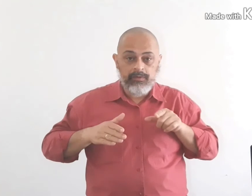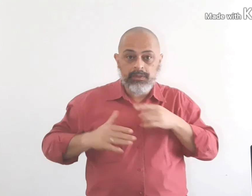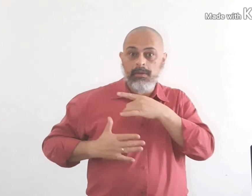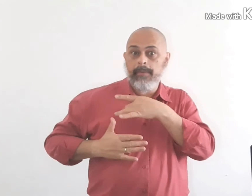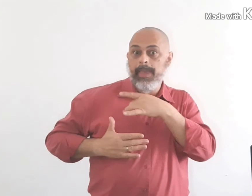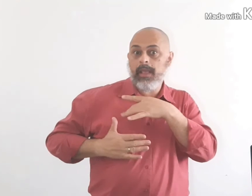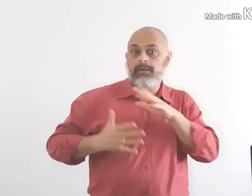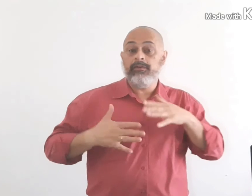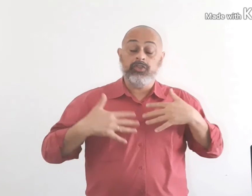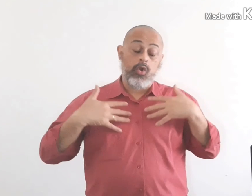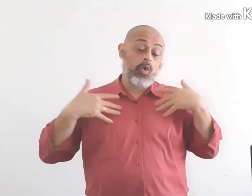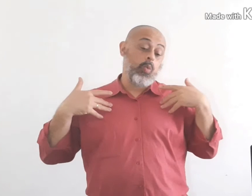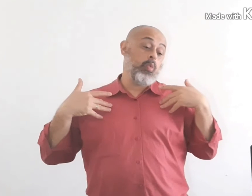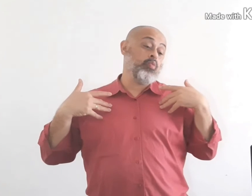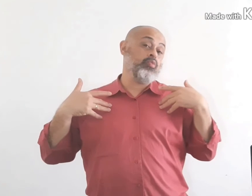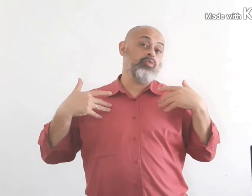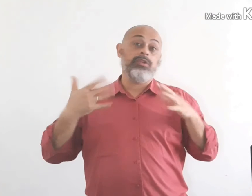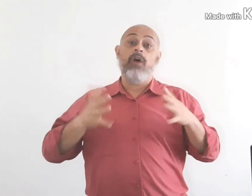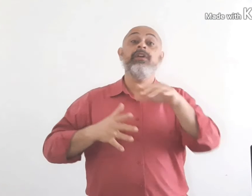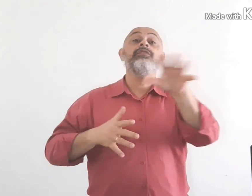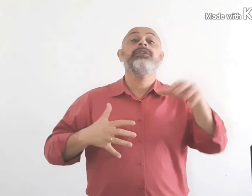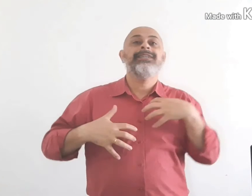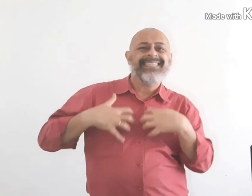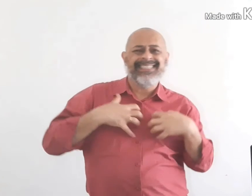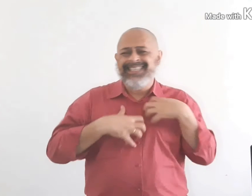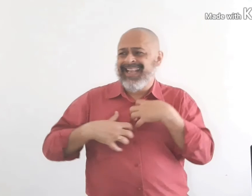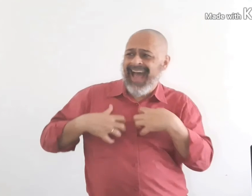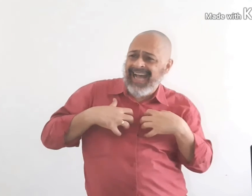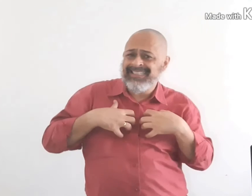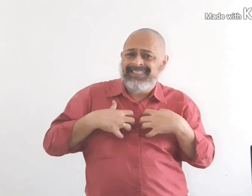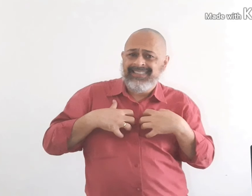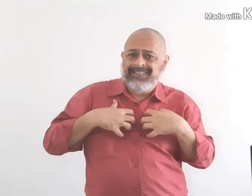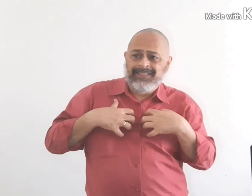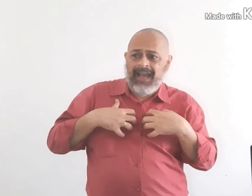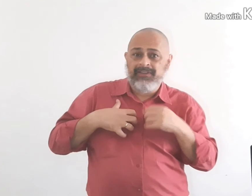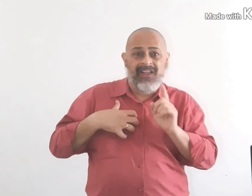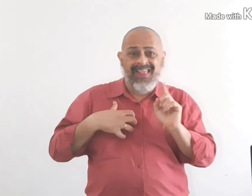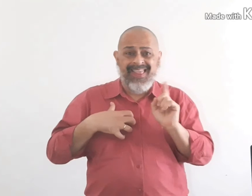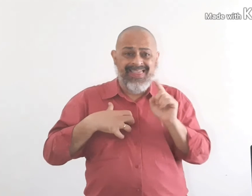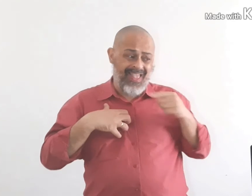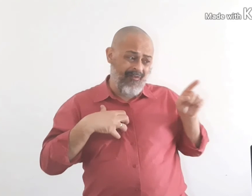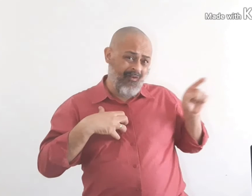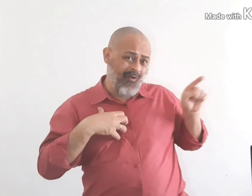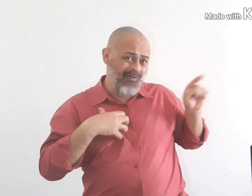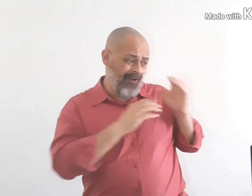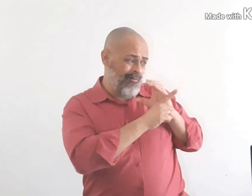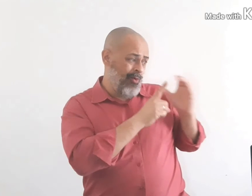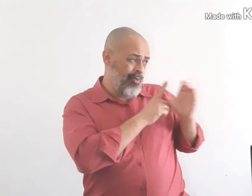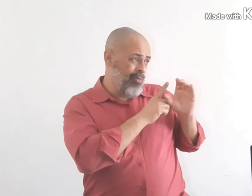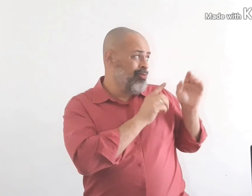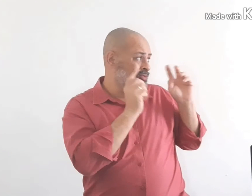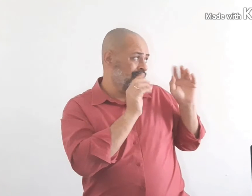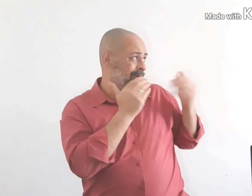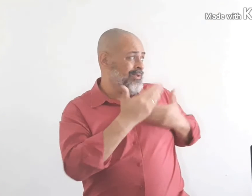altivez, ansiedade, que são sentimentos que tomam conta do nosso coração e nos impede de um serviço consagrado ao